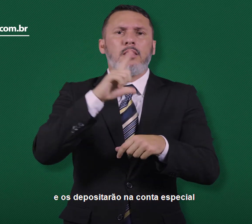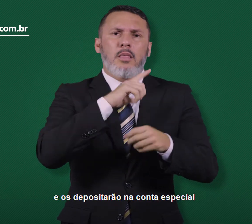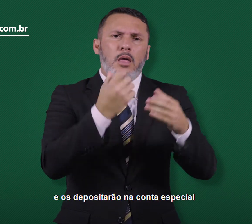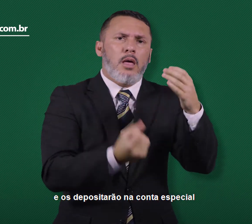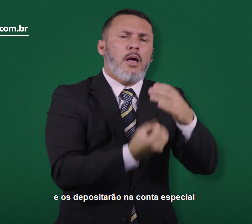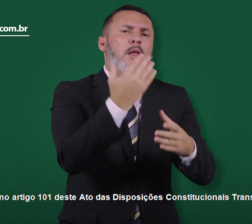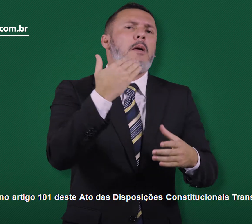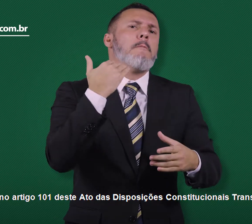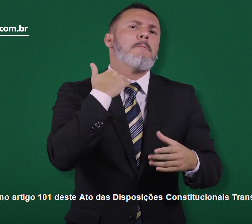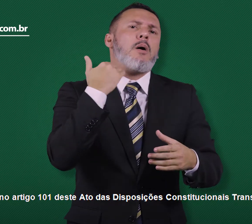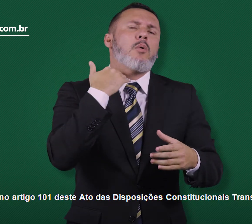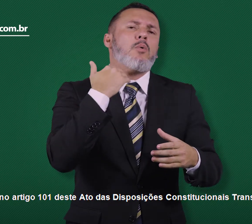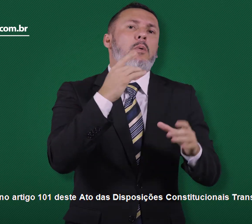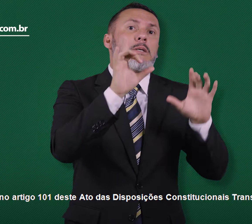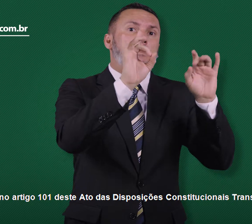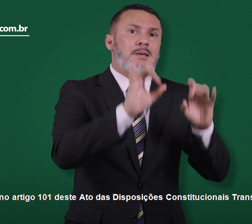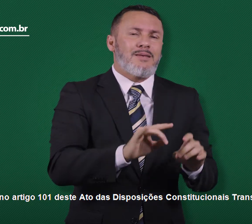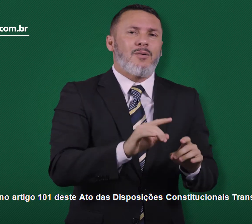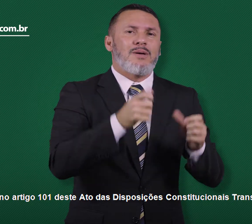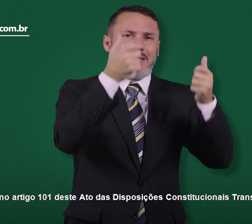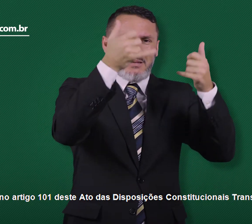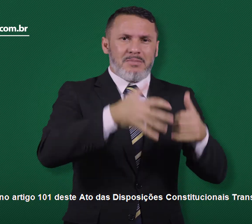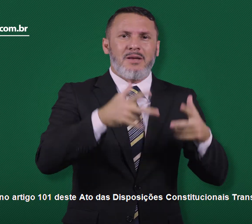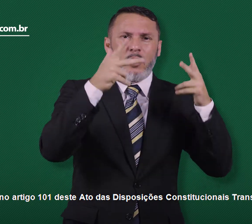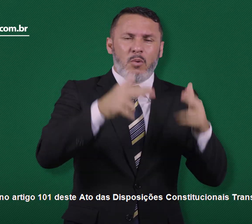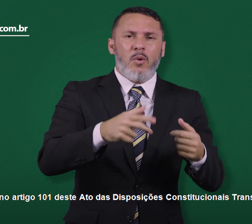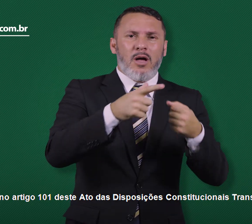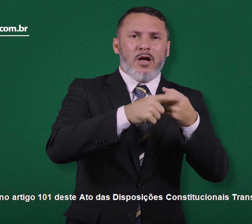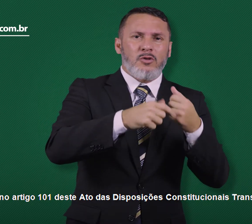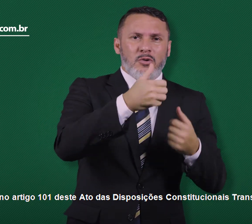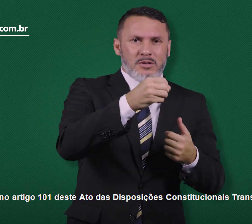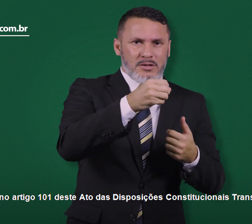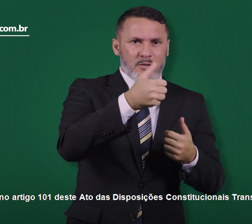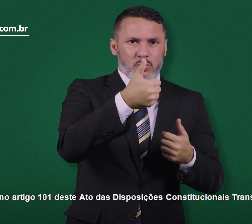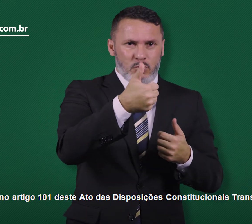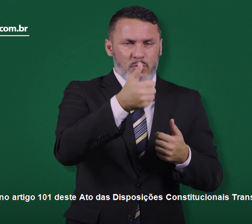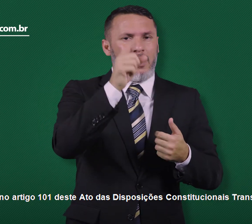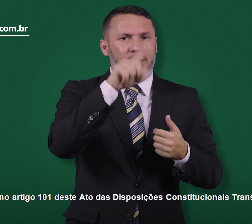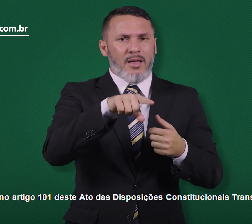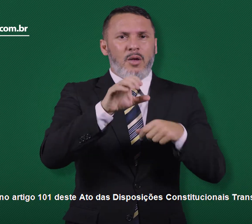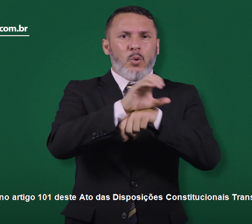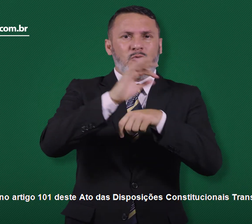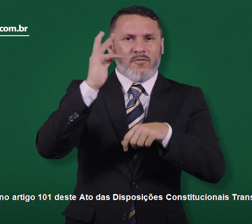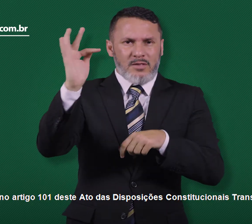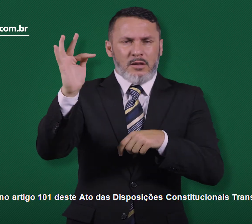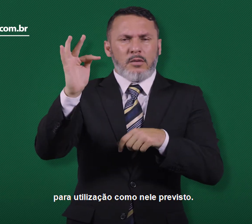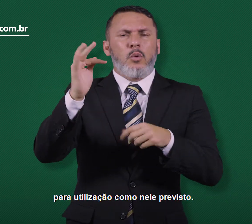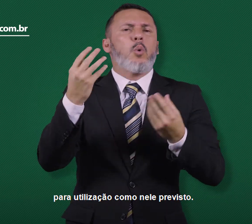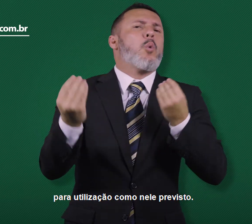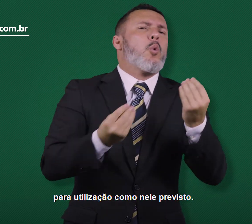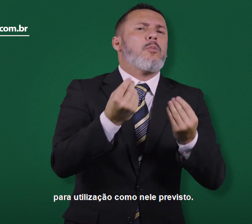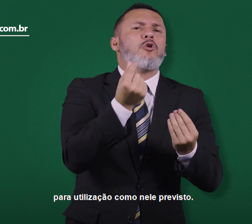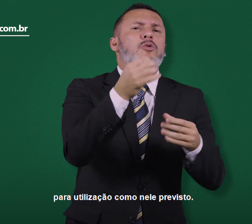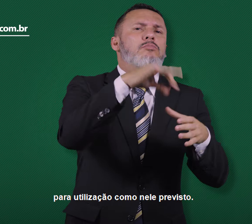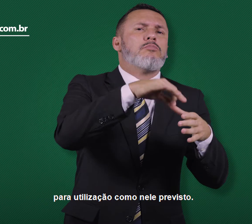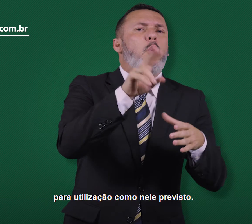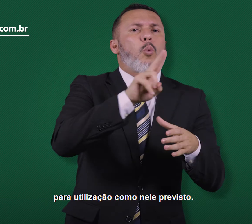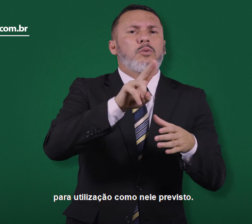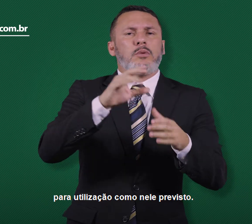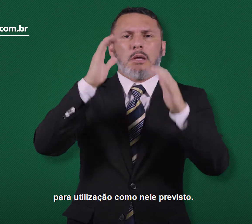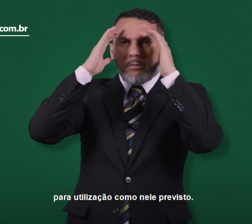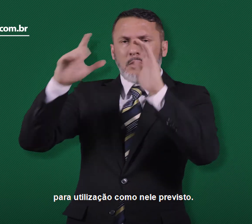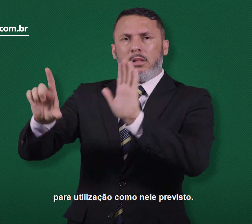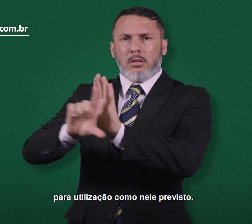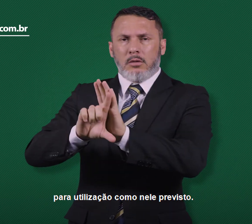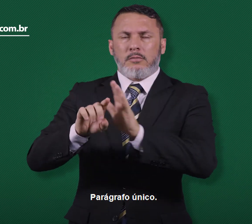conta especial referida no artigo 101 deste ato das disposições constitucionais transitórias para a utilização como